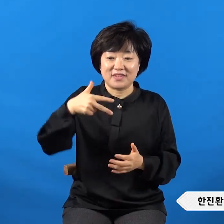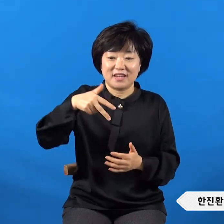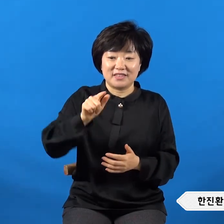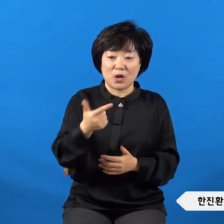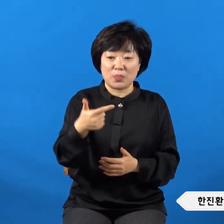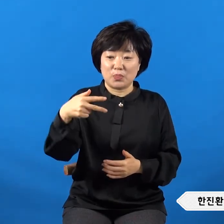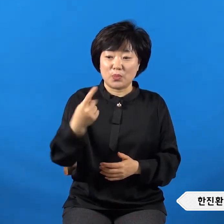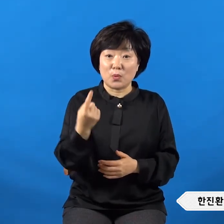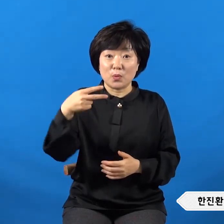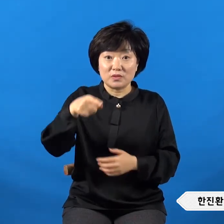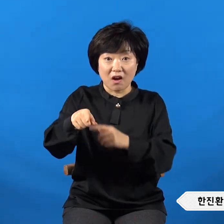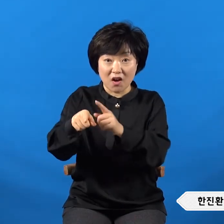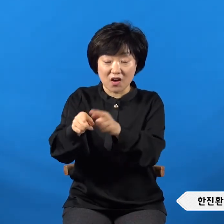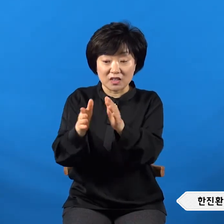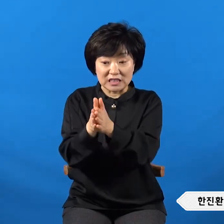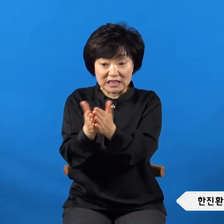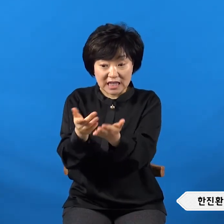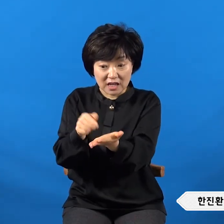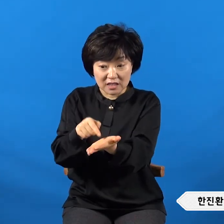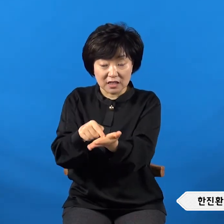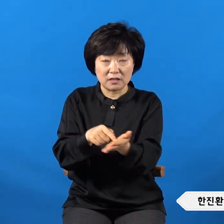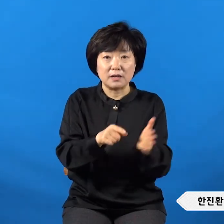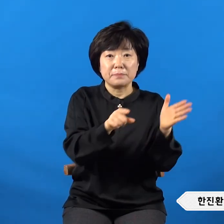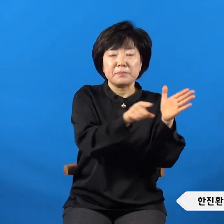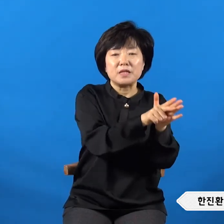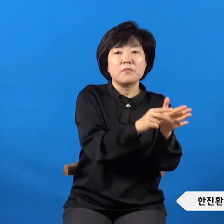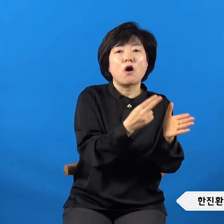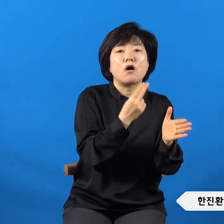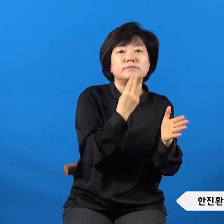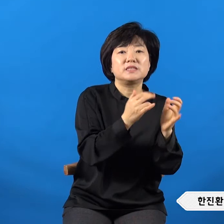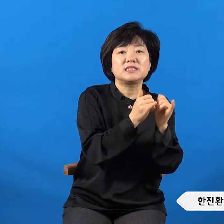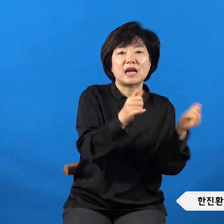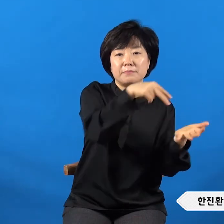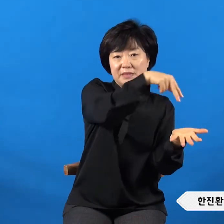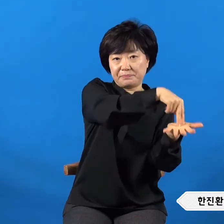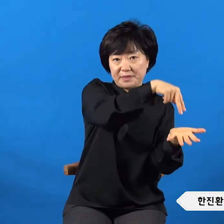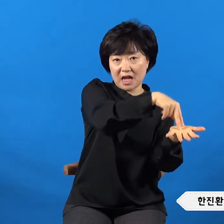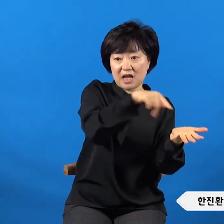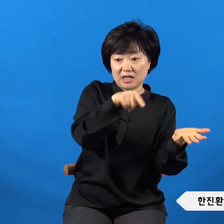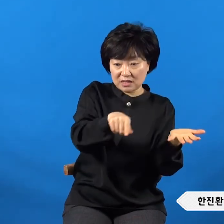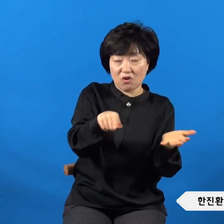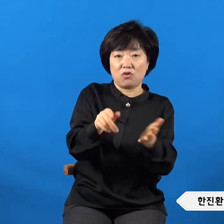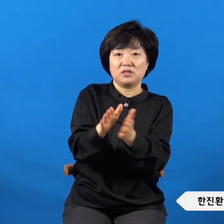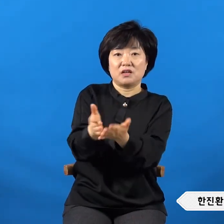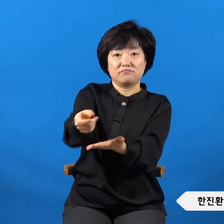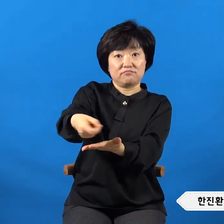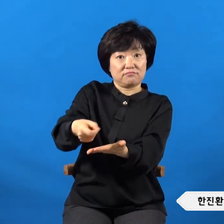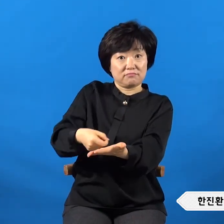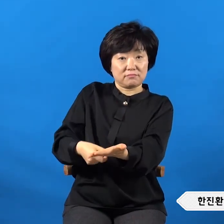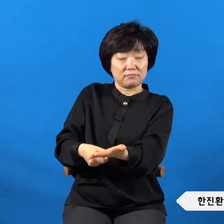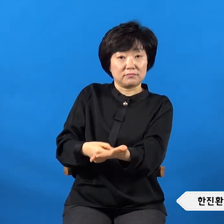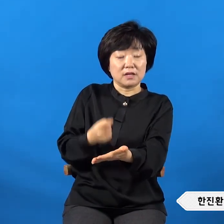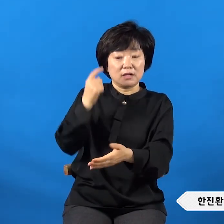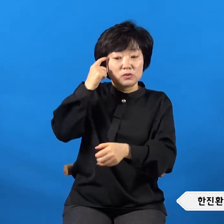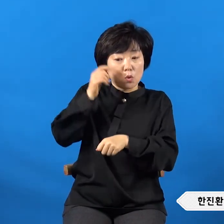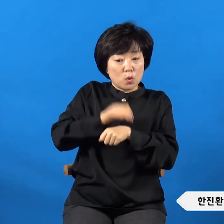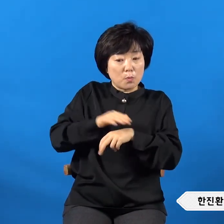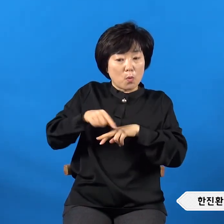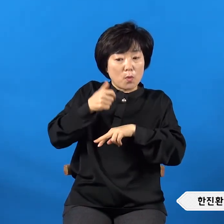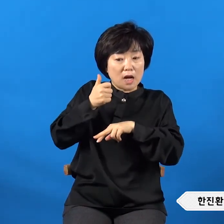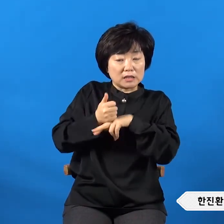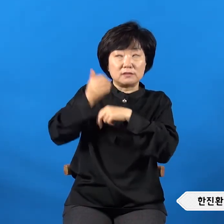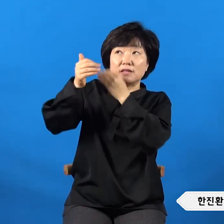이 책이 불신자의 시각으로 쓴 책이라는 사실입니다. 저자인 솔로몬은 분명히 하나님을